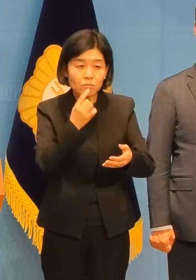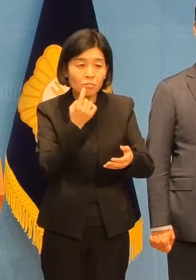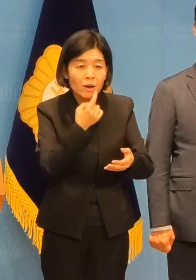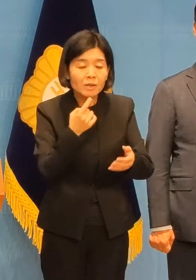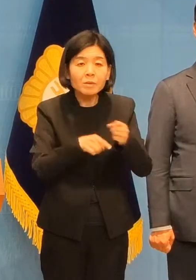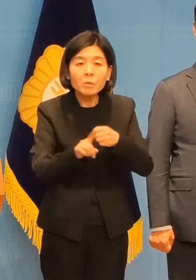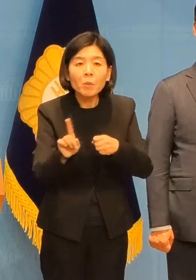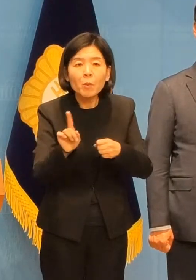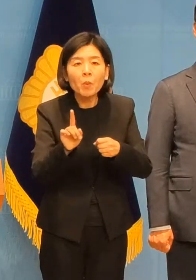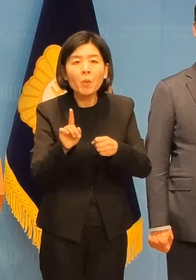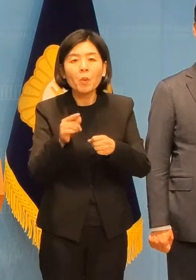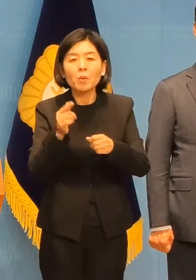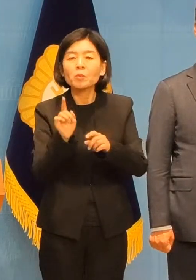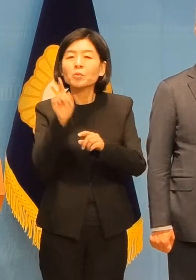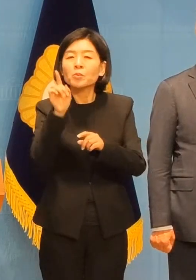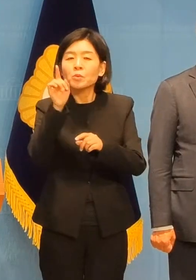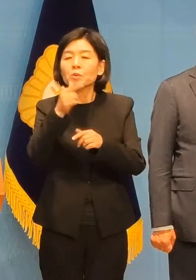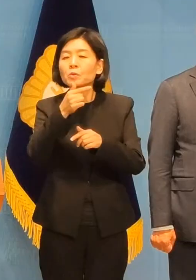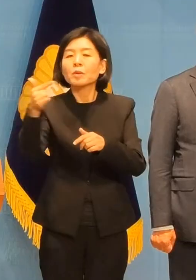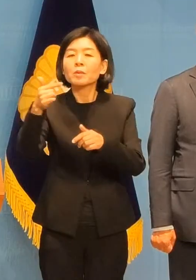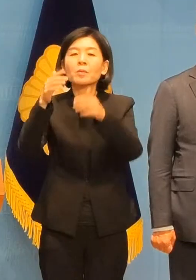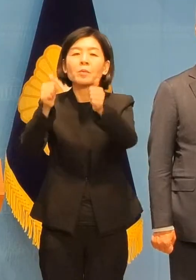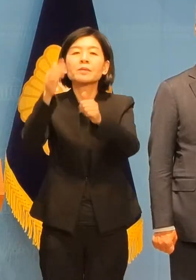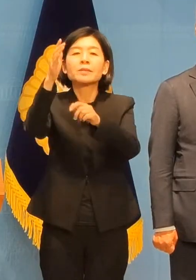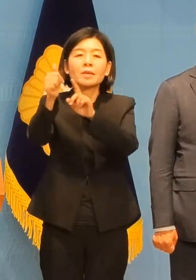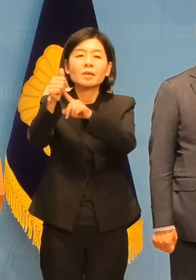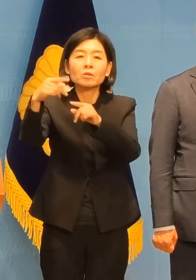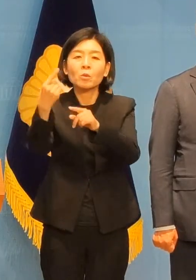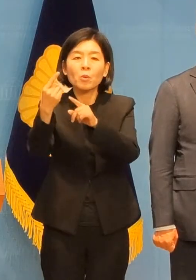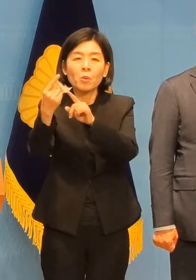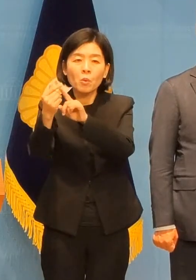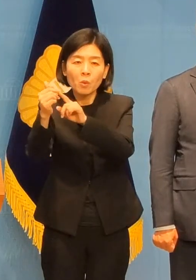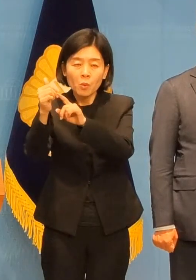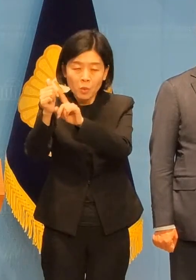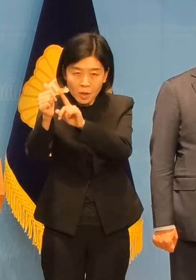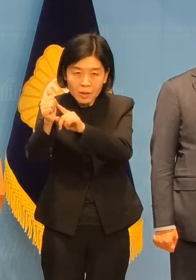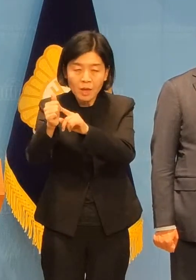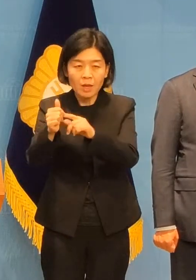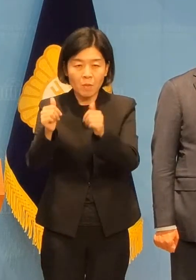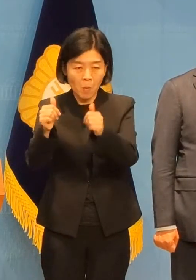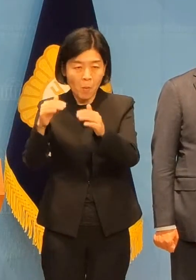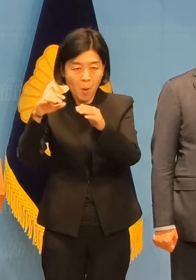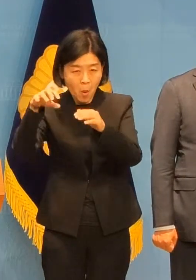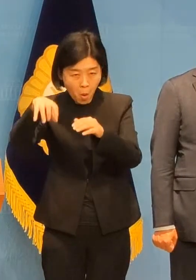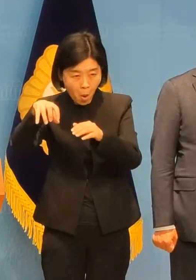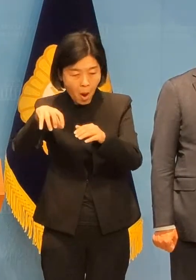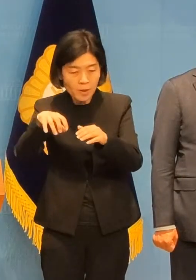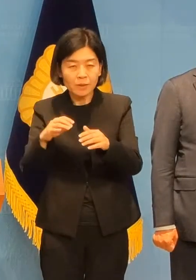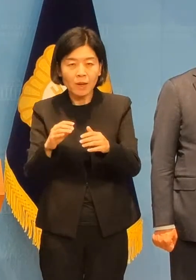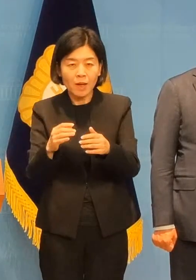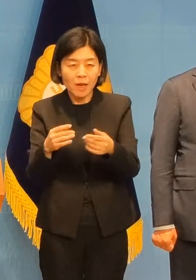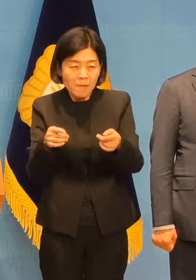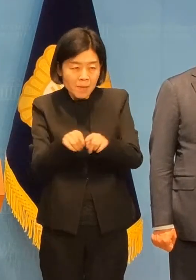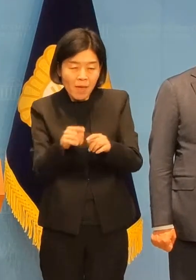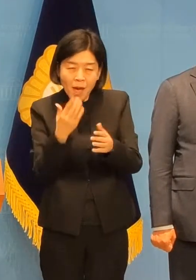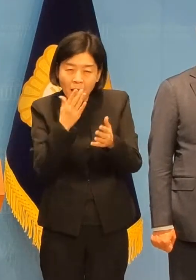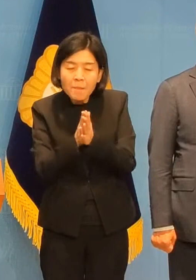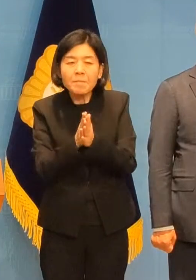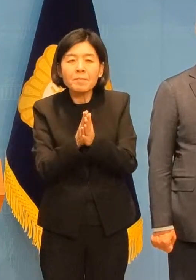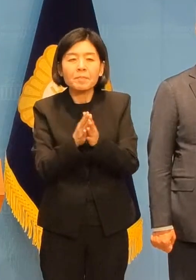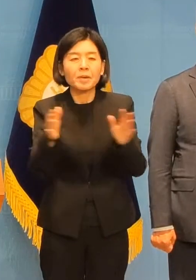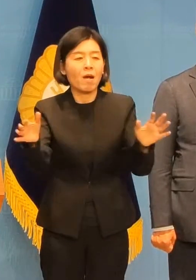보고라인 조희대 대법원장을 포함한 법원 수뇌부의 판단을 방어하는 논리와 직결됩니다.